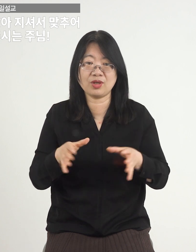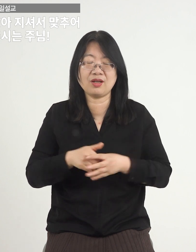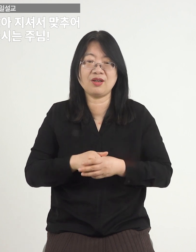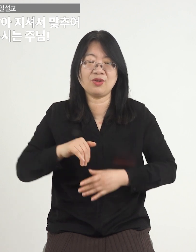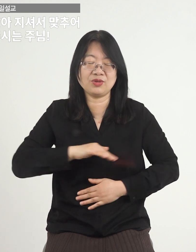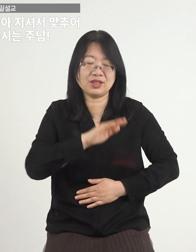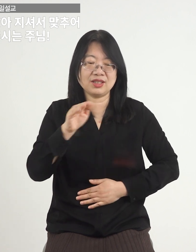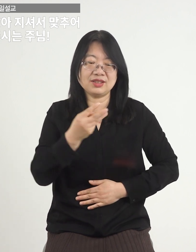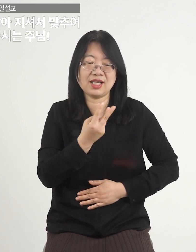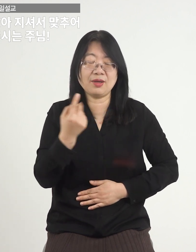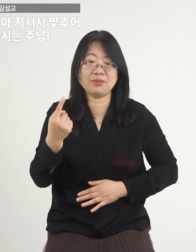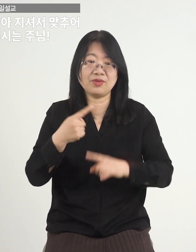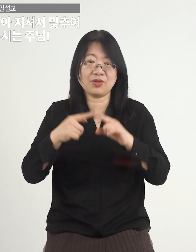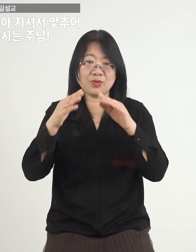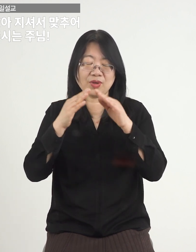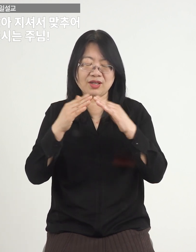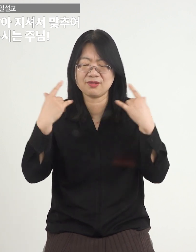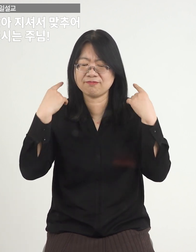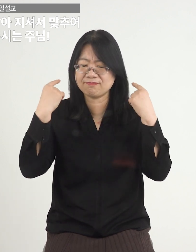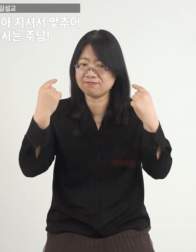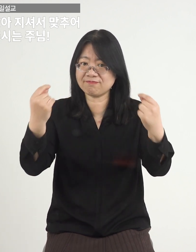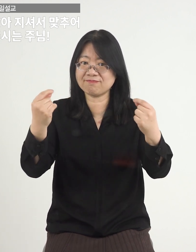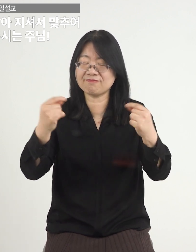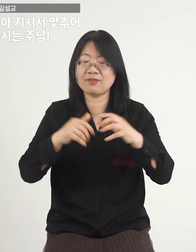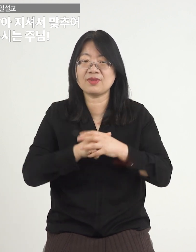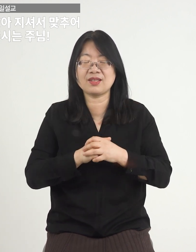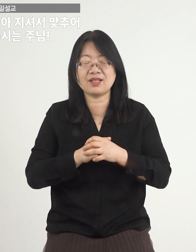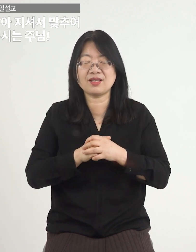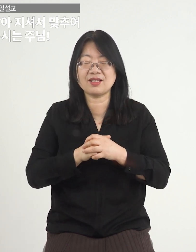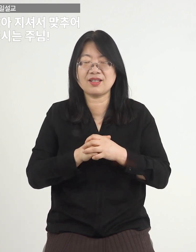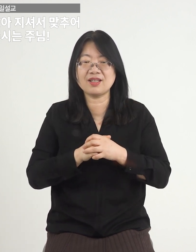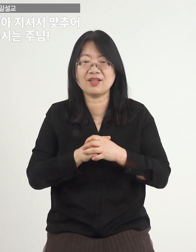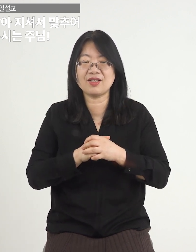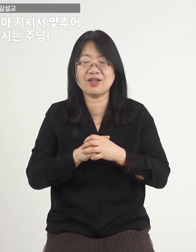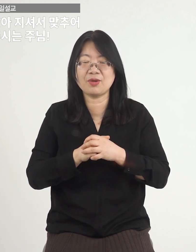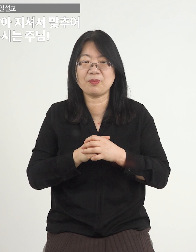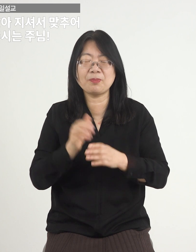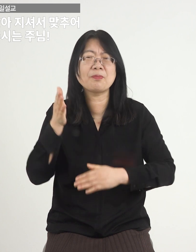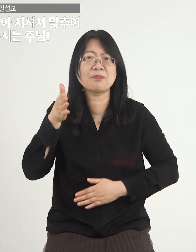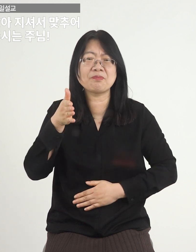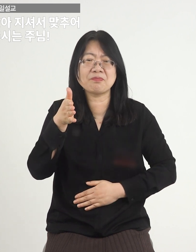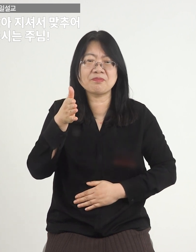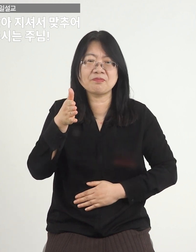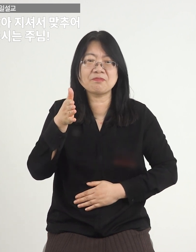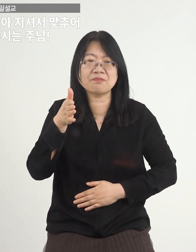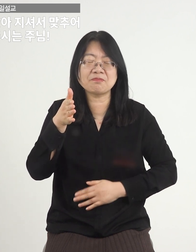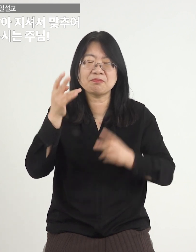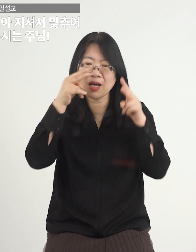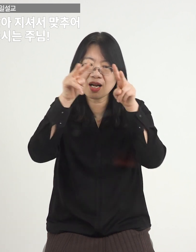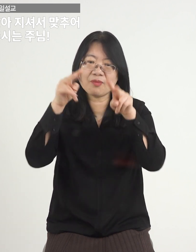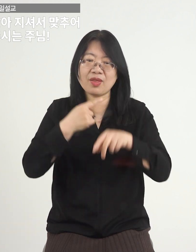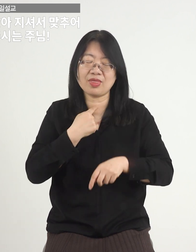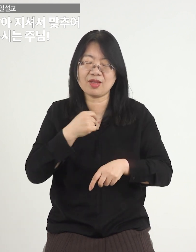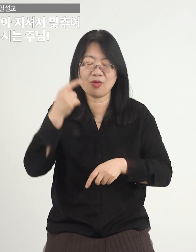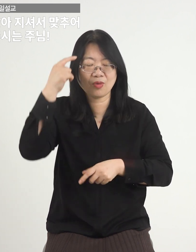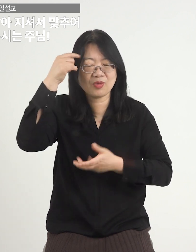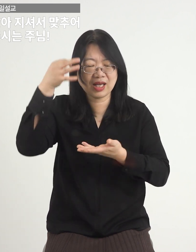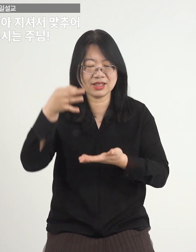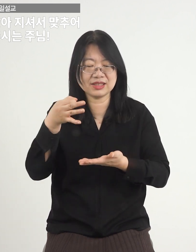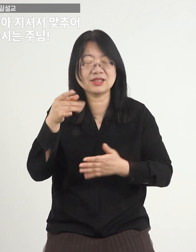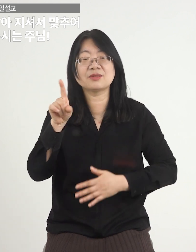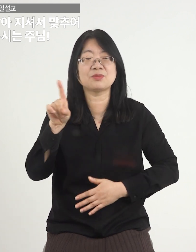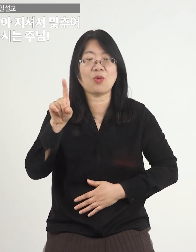우리 삼일교회가 일관되게 지향해왔던 가치가 과연 어디